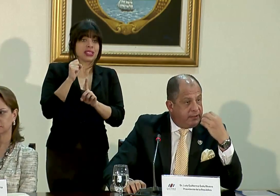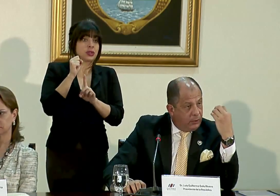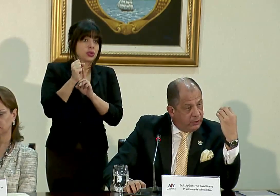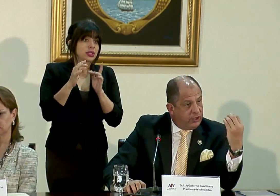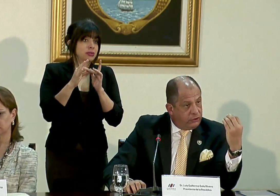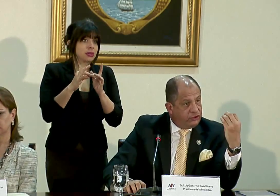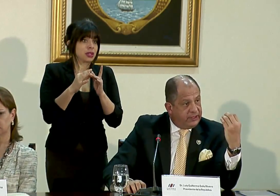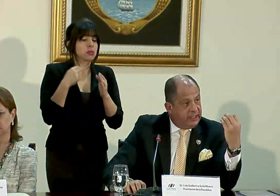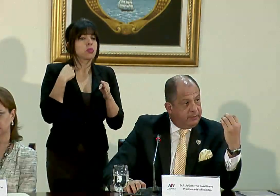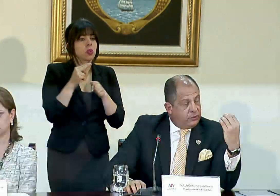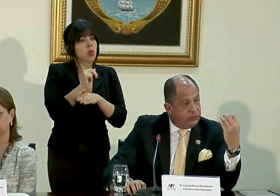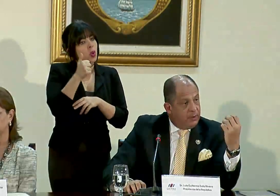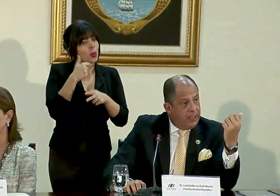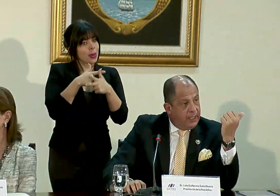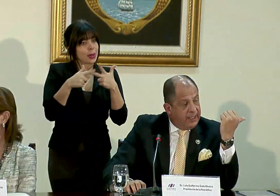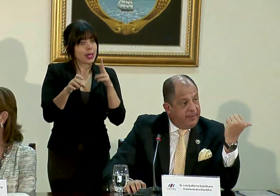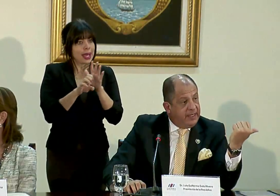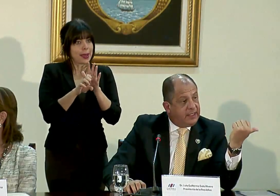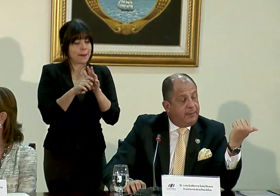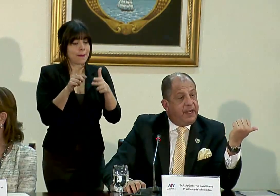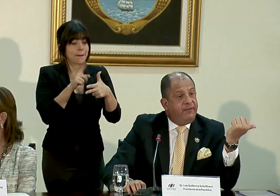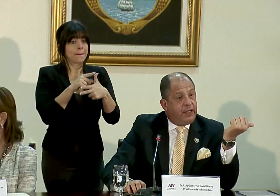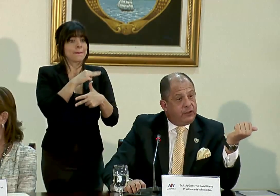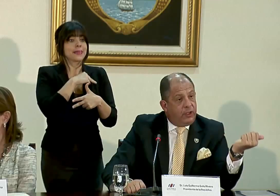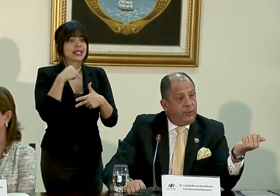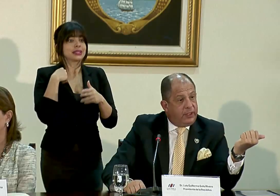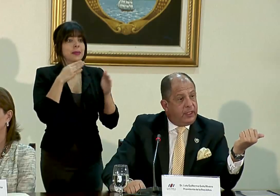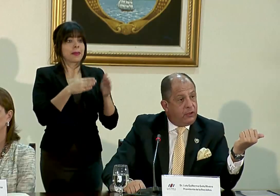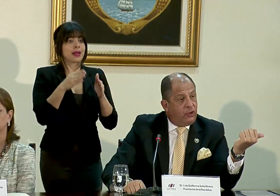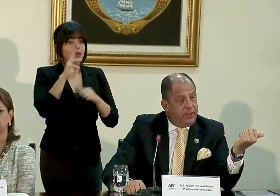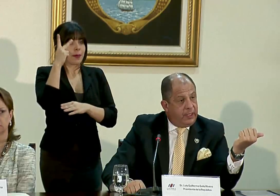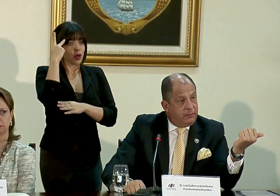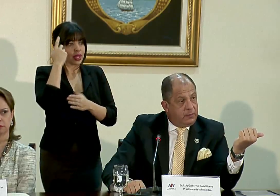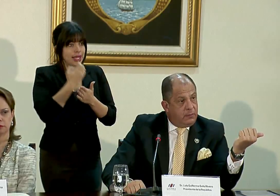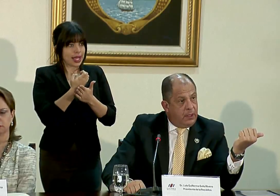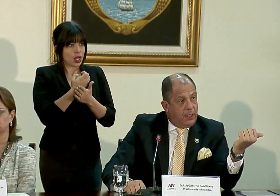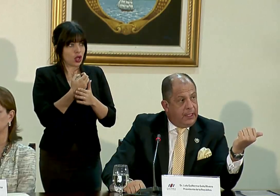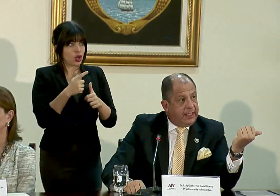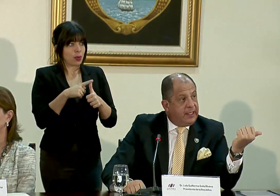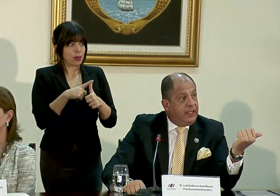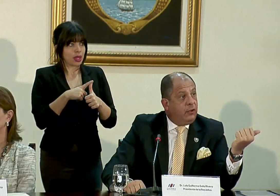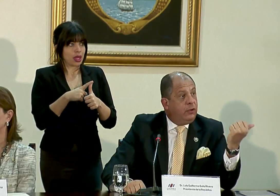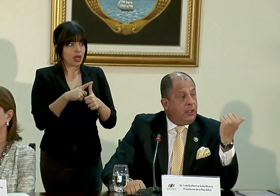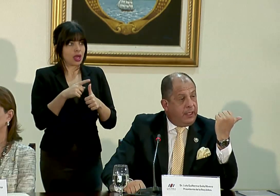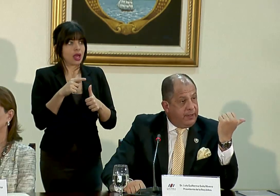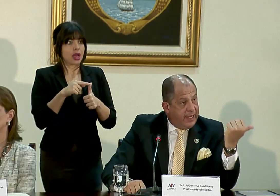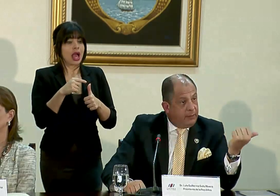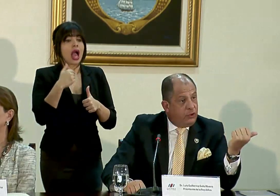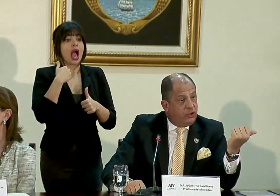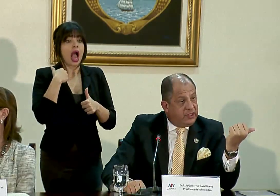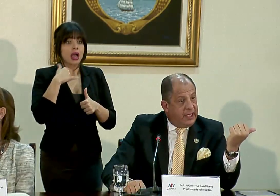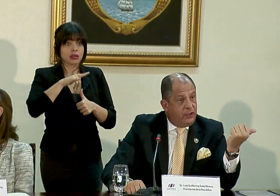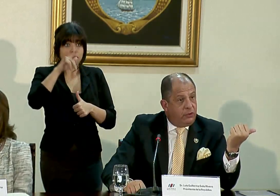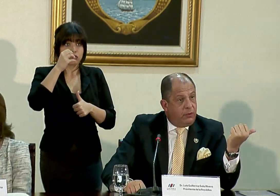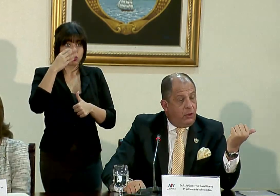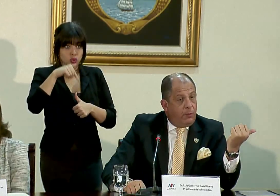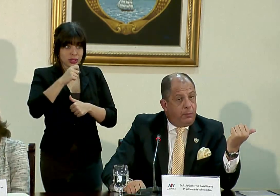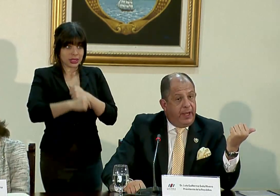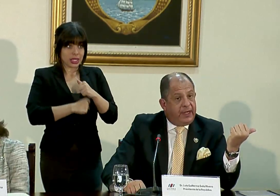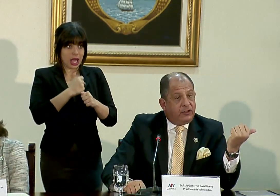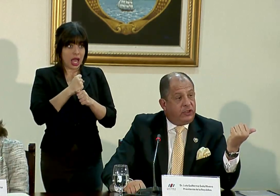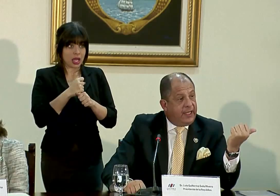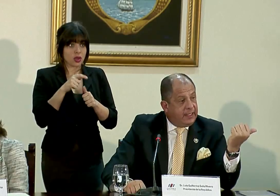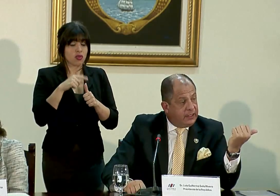particulares. Y voy a usar otros tres ejemplos. La ministra de Planificación y Política Económica que ha tenido que viajar mucho este año